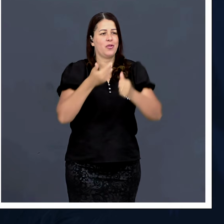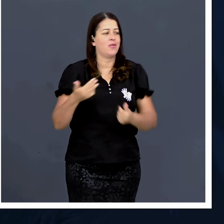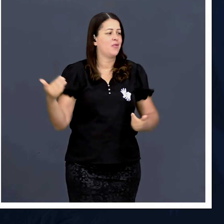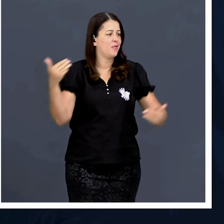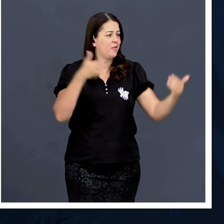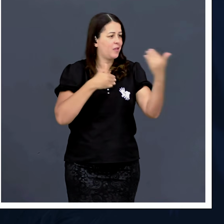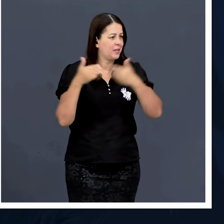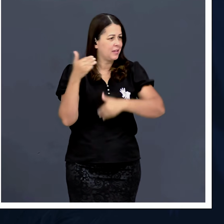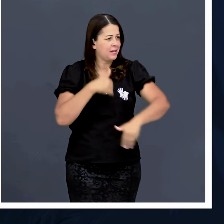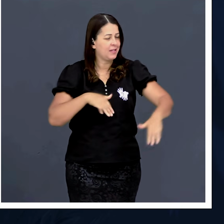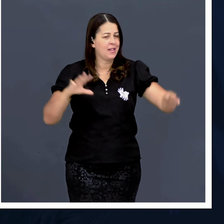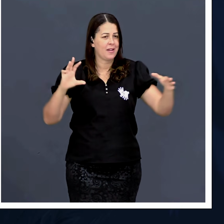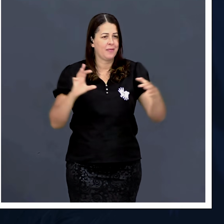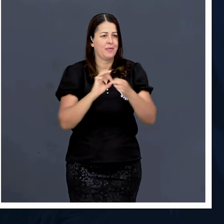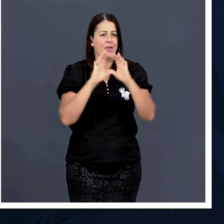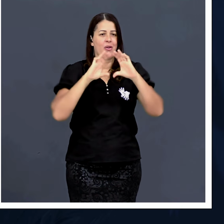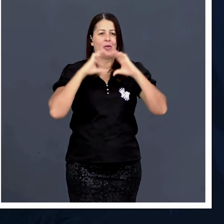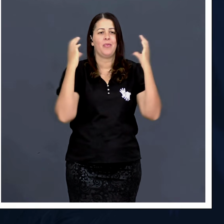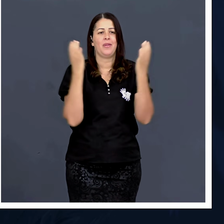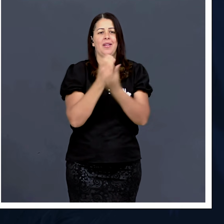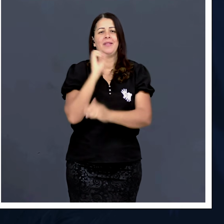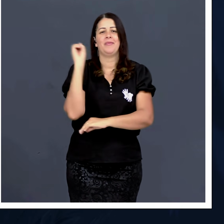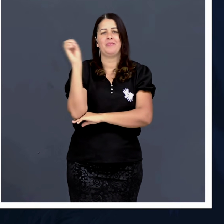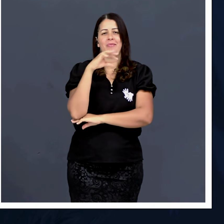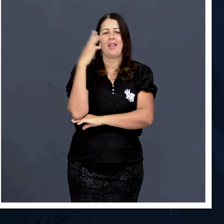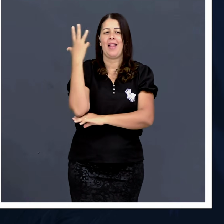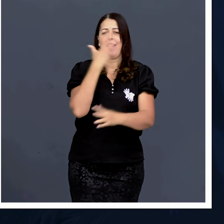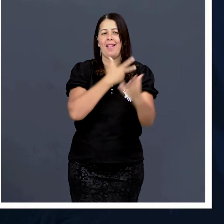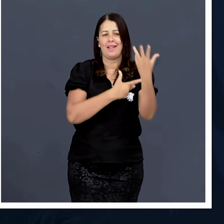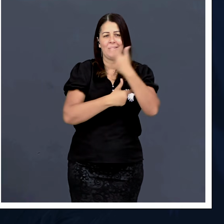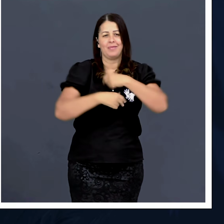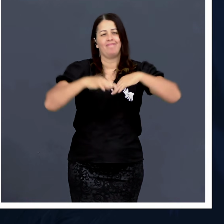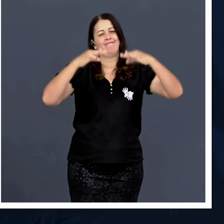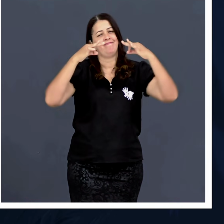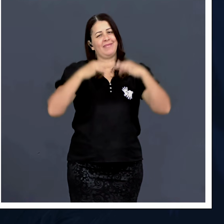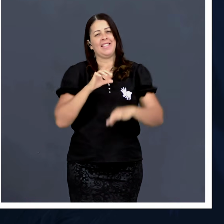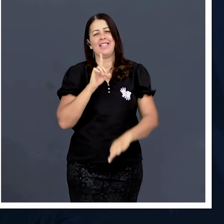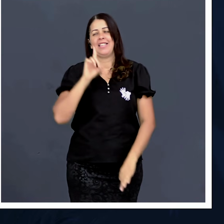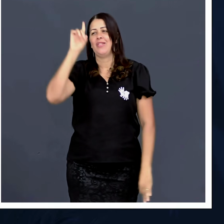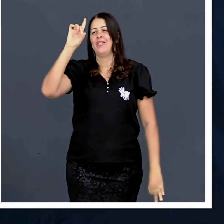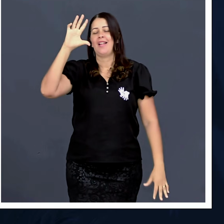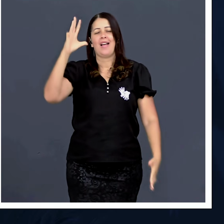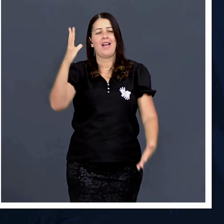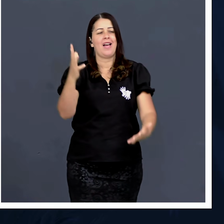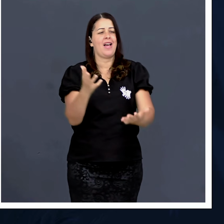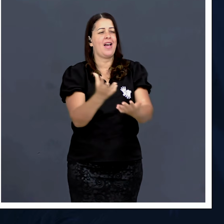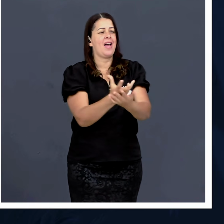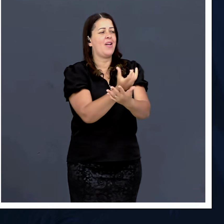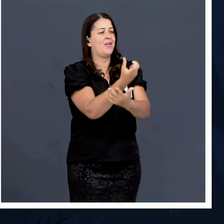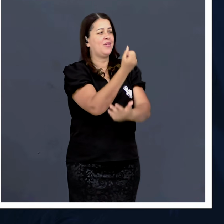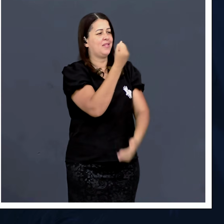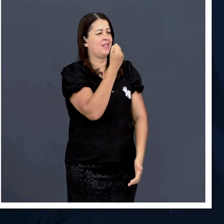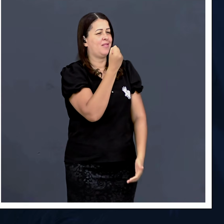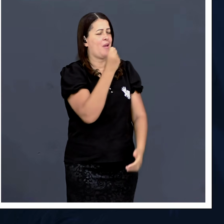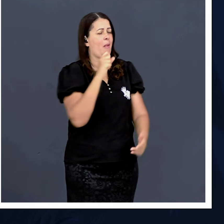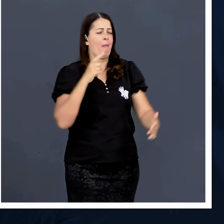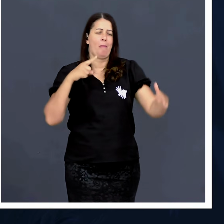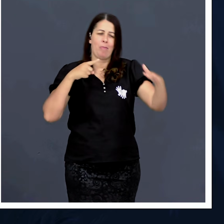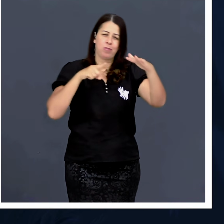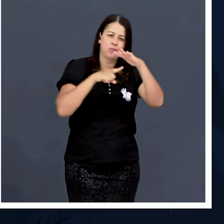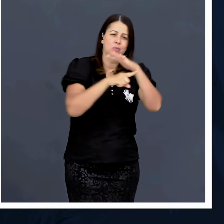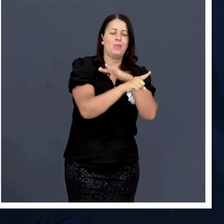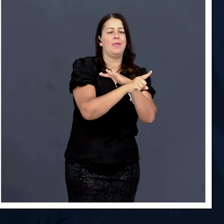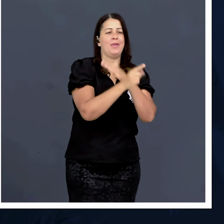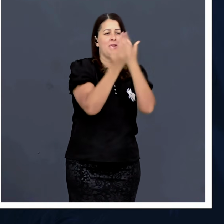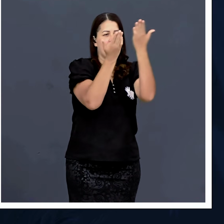parte dessa comunidade linda. Eu tenho certeza que Deus tem alcançado muito além através